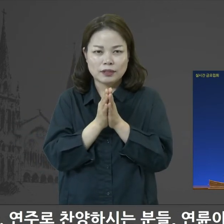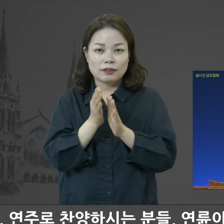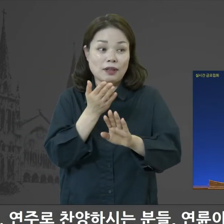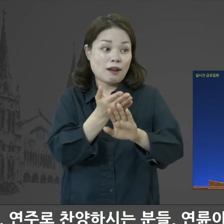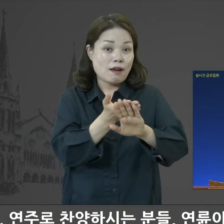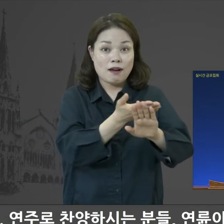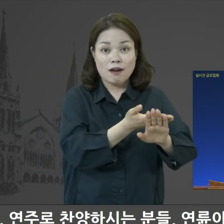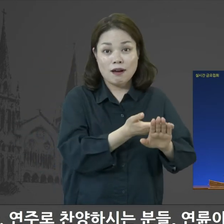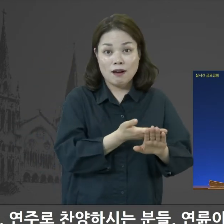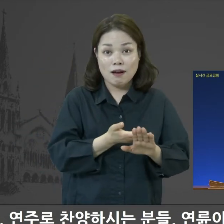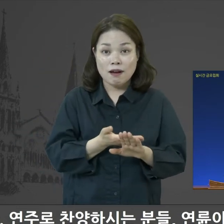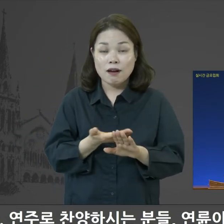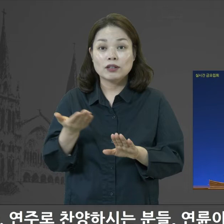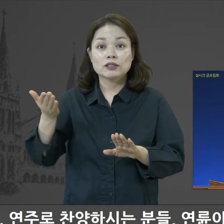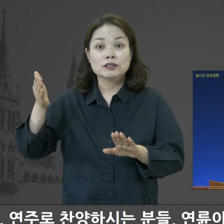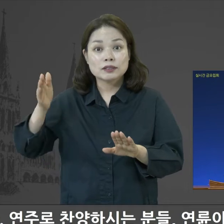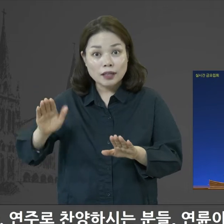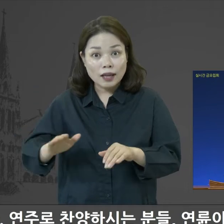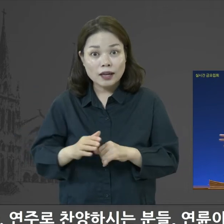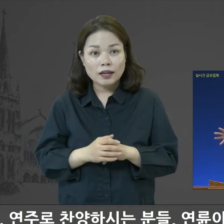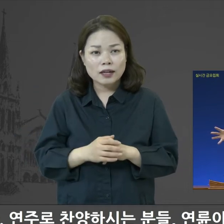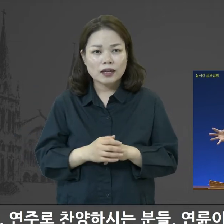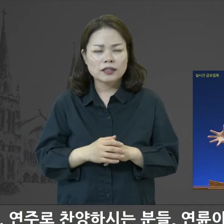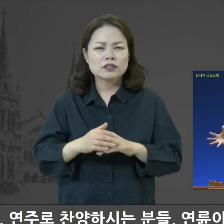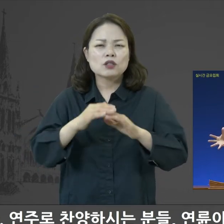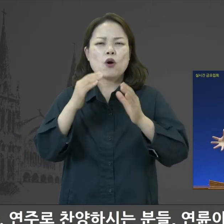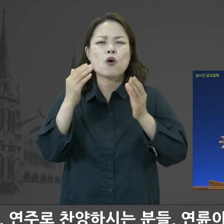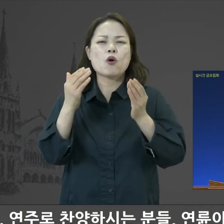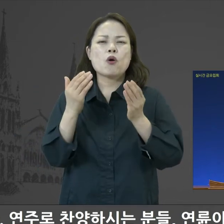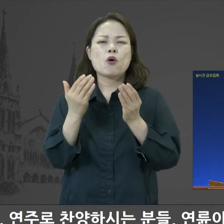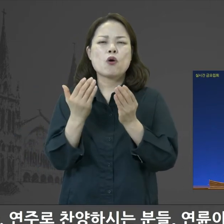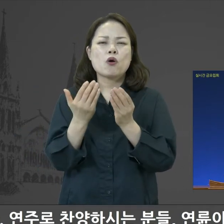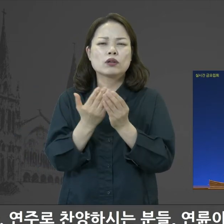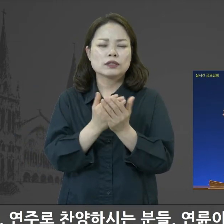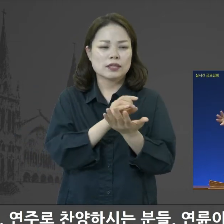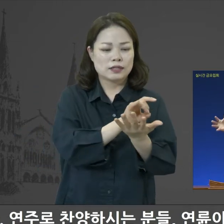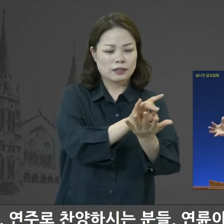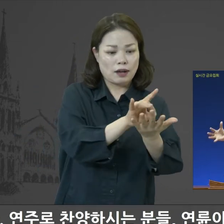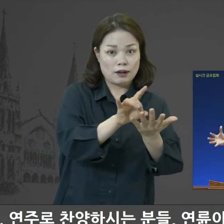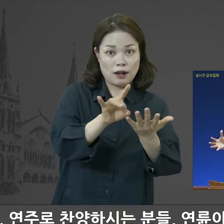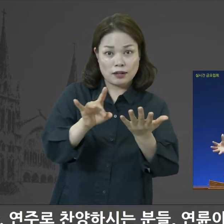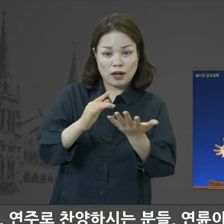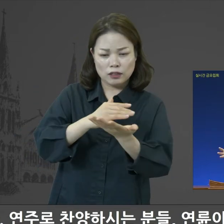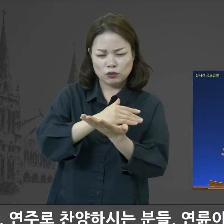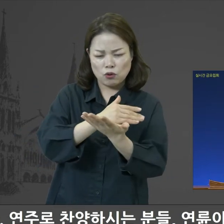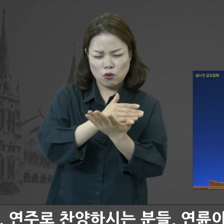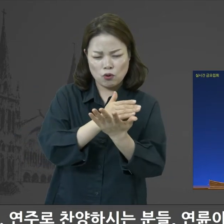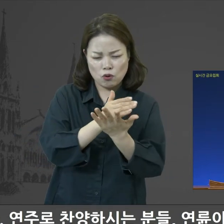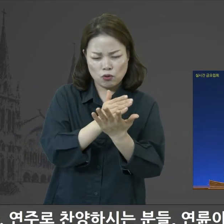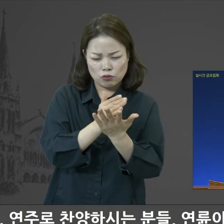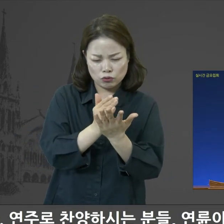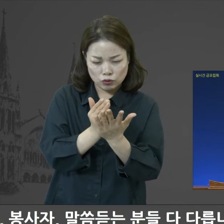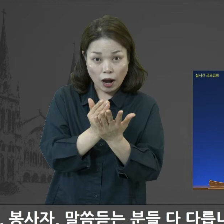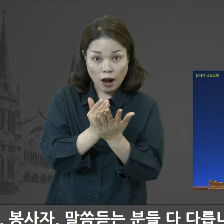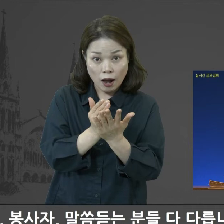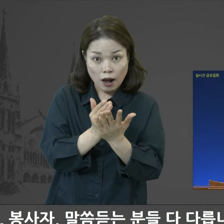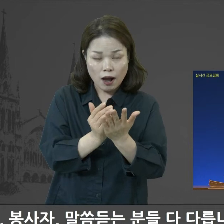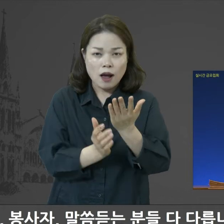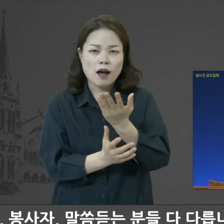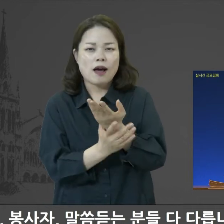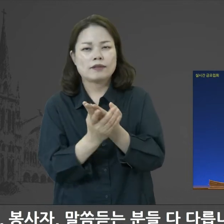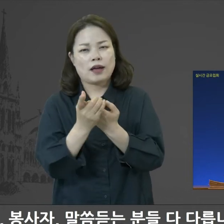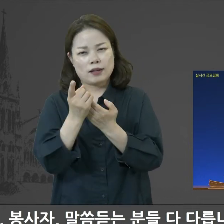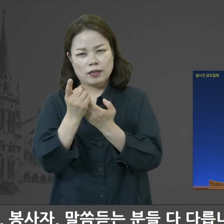달라요. 그런데 이 전체가 각각 다른 종류가 이 덩어리가 돼서 하나님이 이끌어